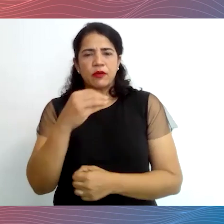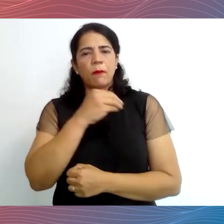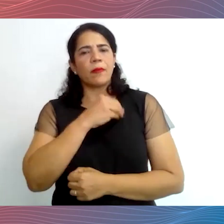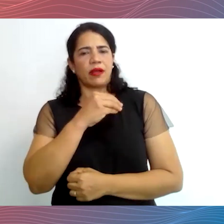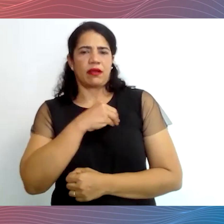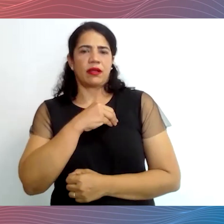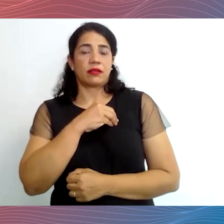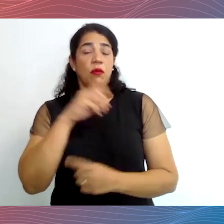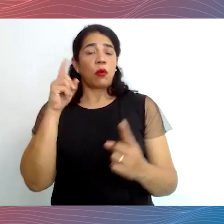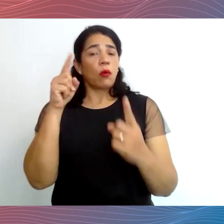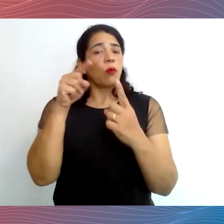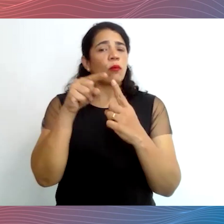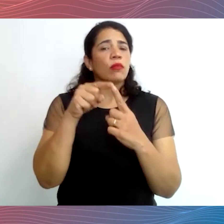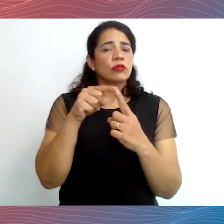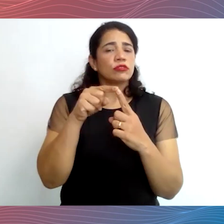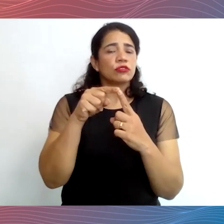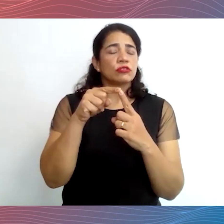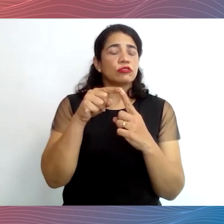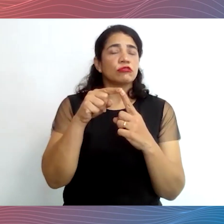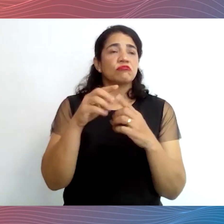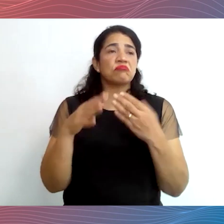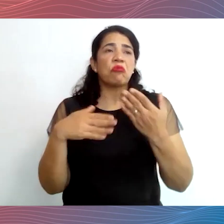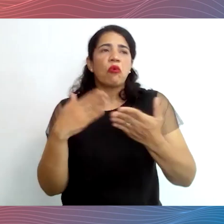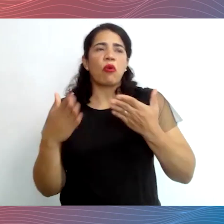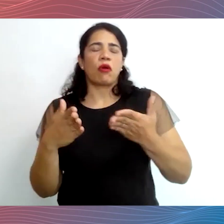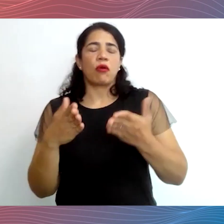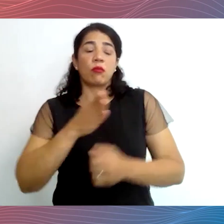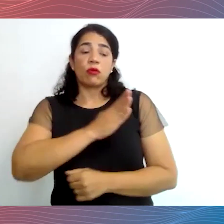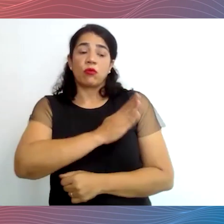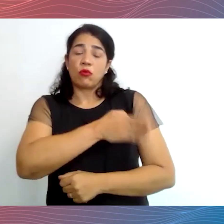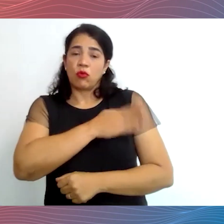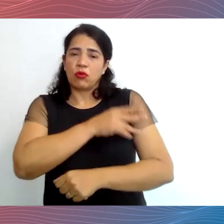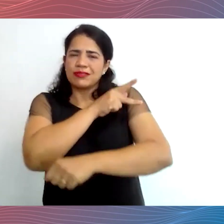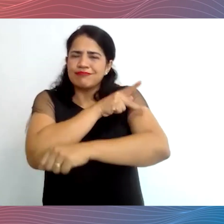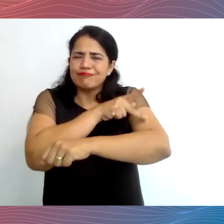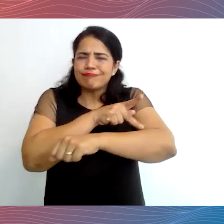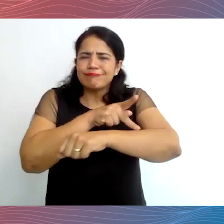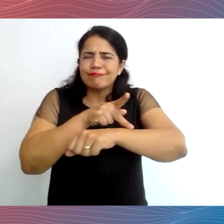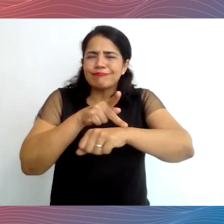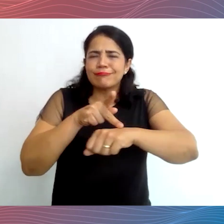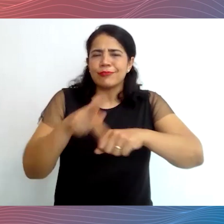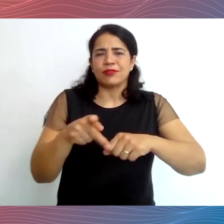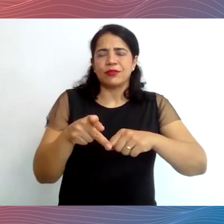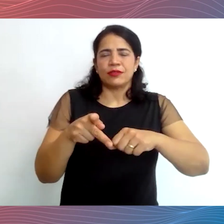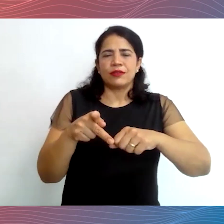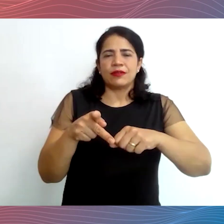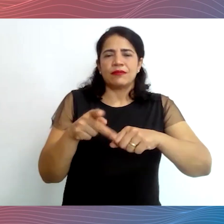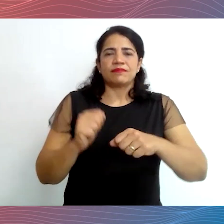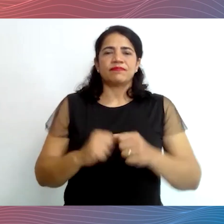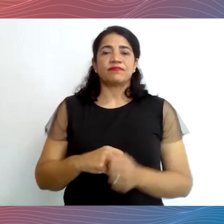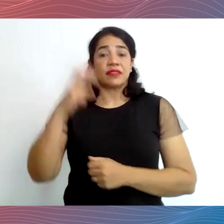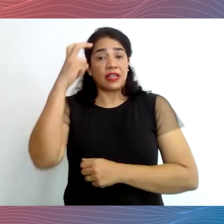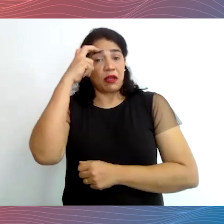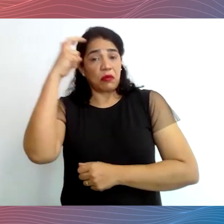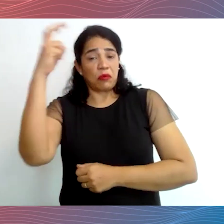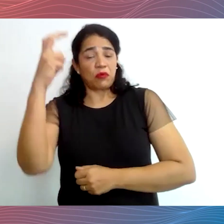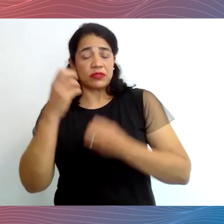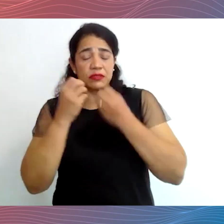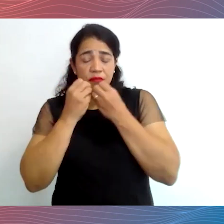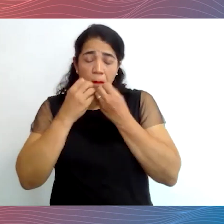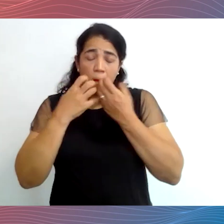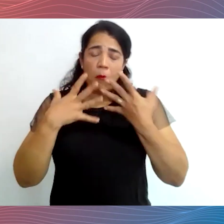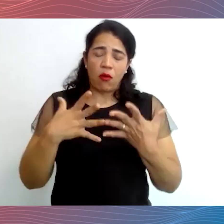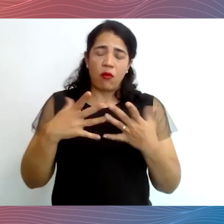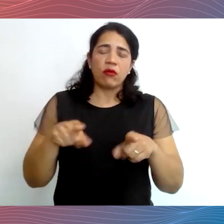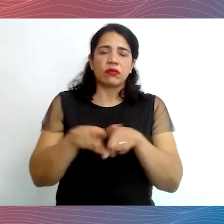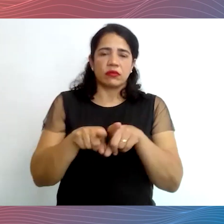sempre um coração puro e uma boa consciência. Vamos manter, irmão, sempre um coração